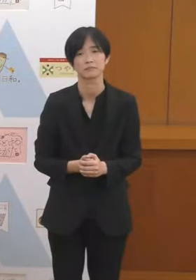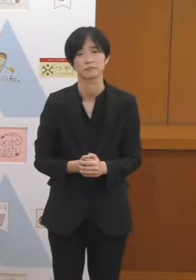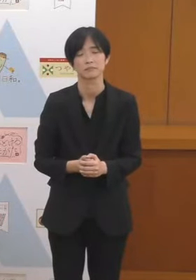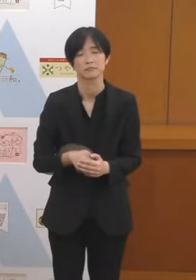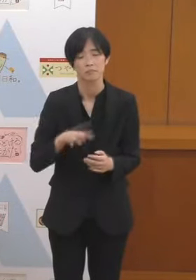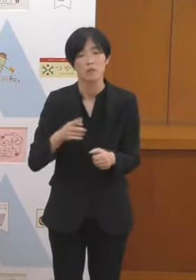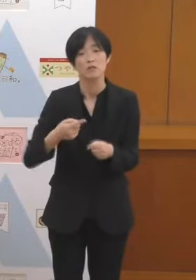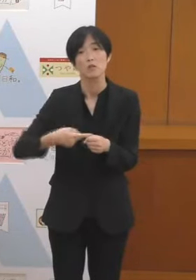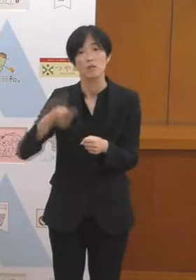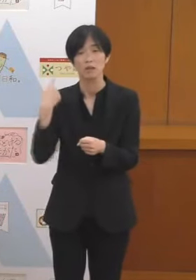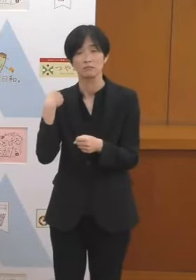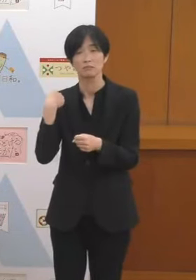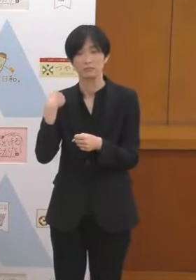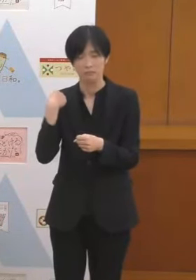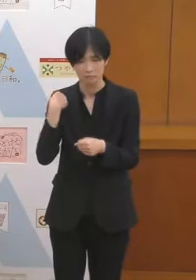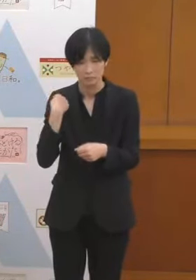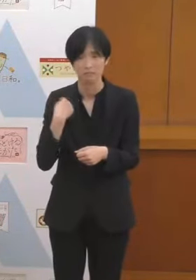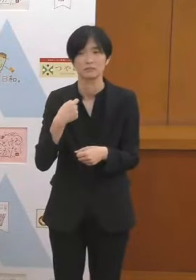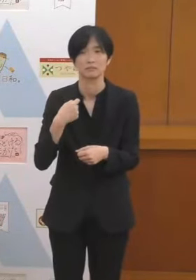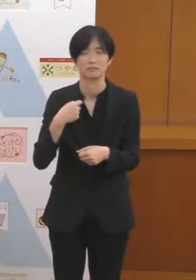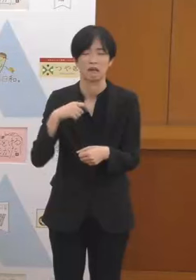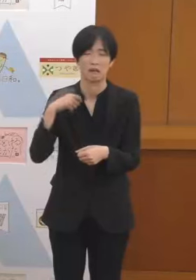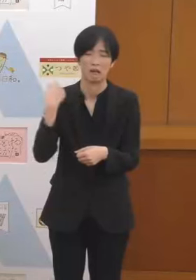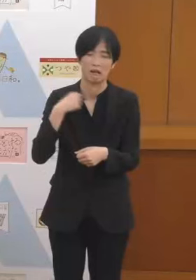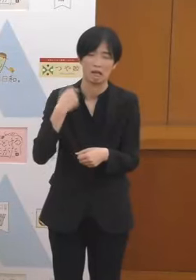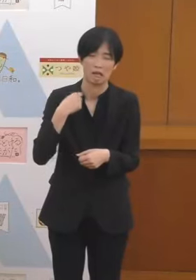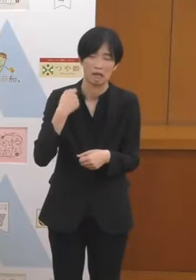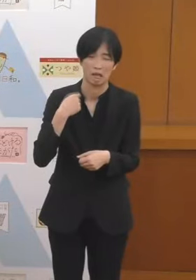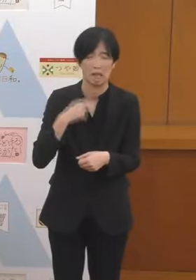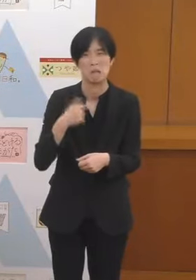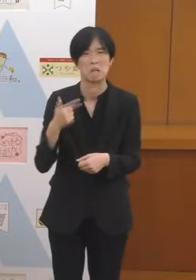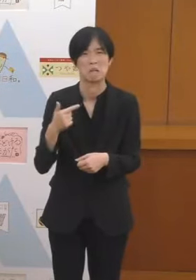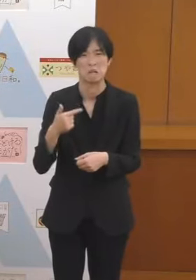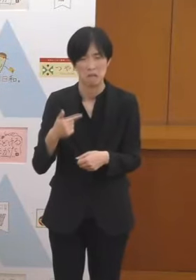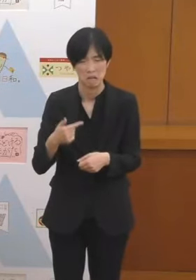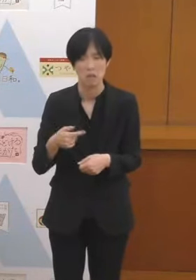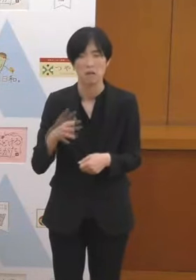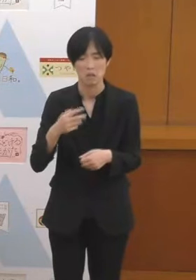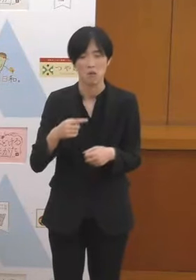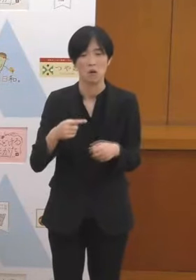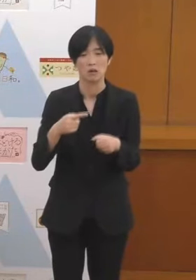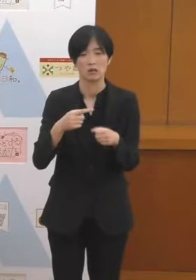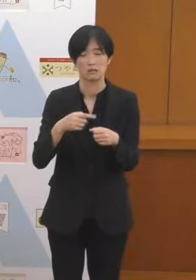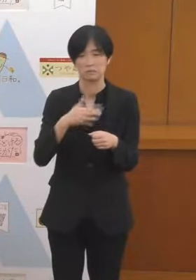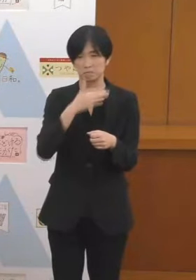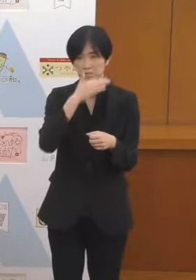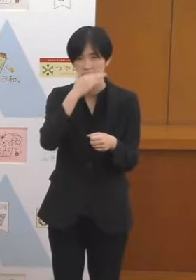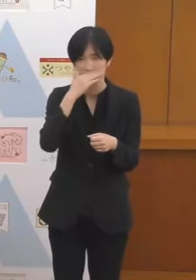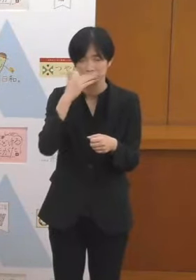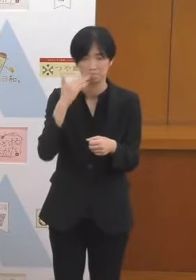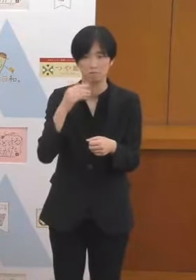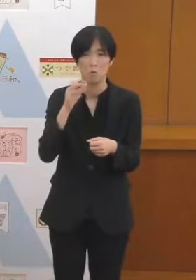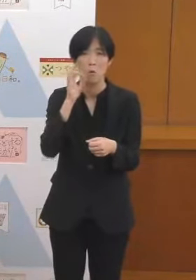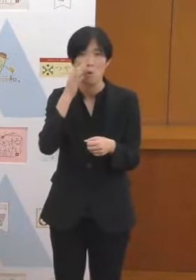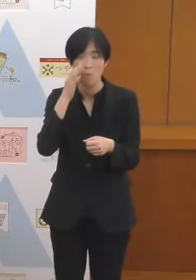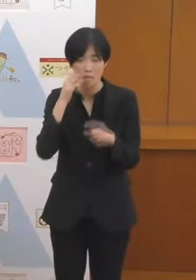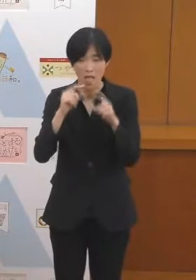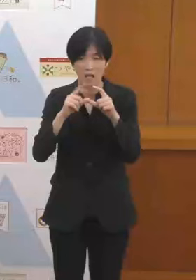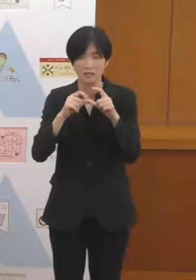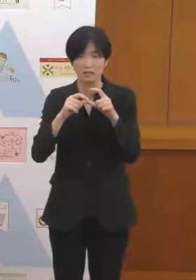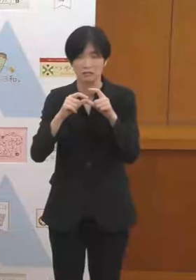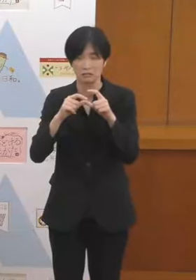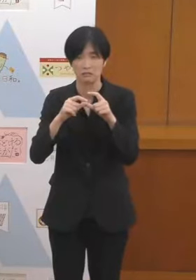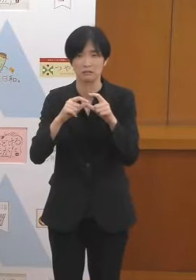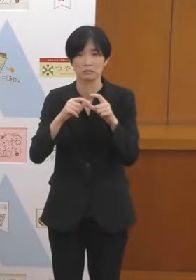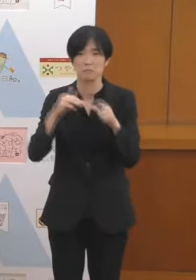昨年の暑さの中でこうイト比率が低下したということについての検証